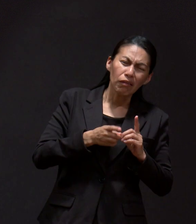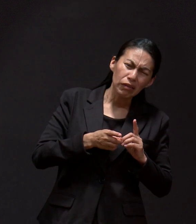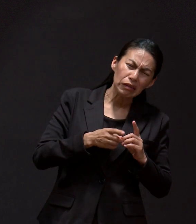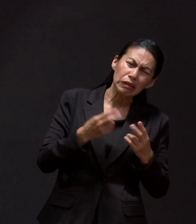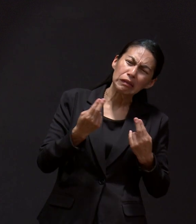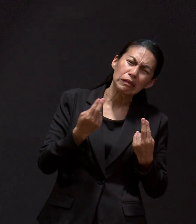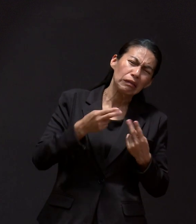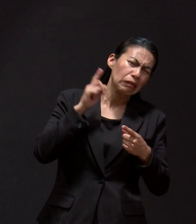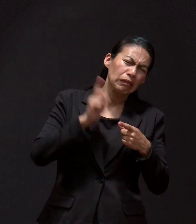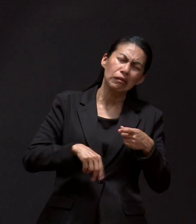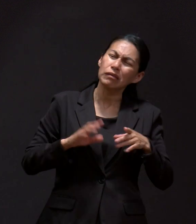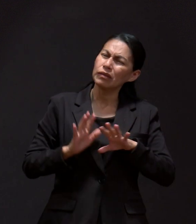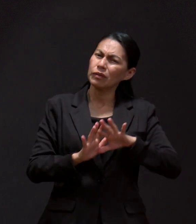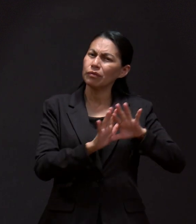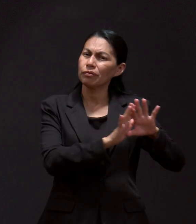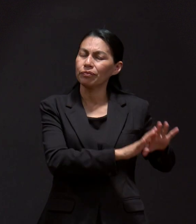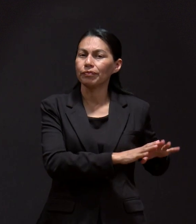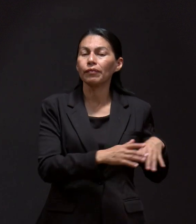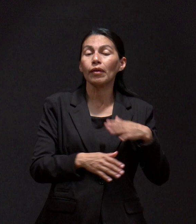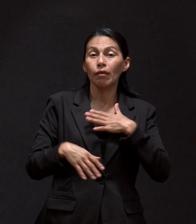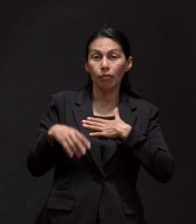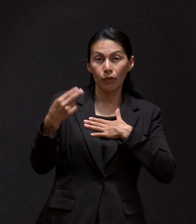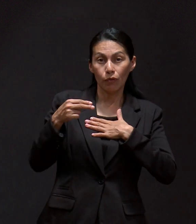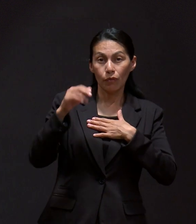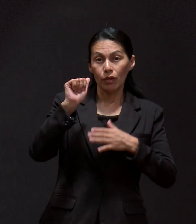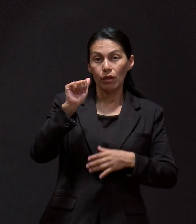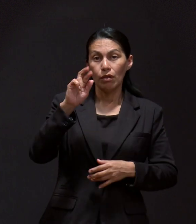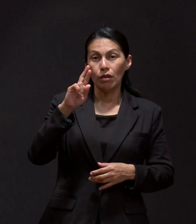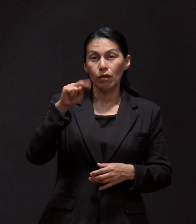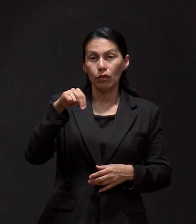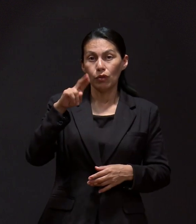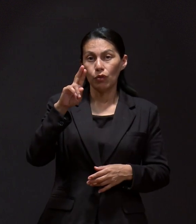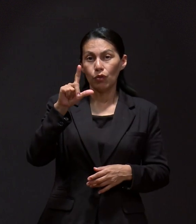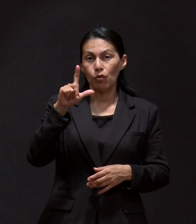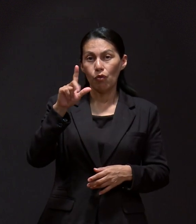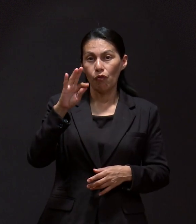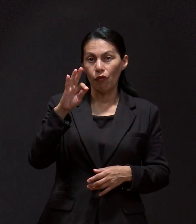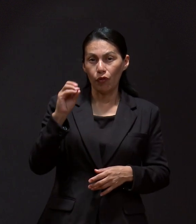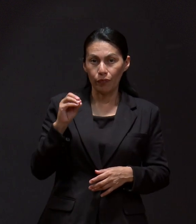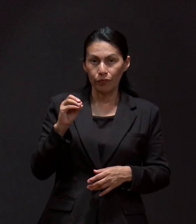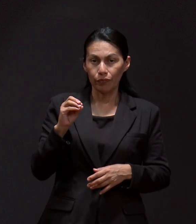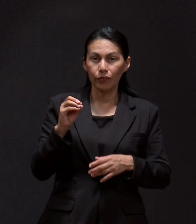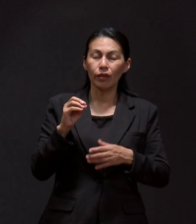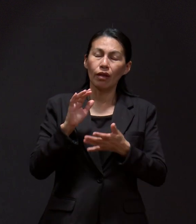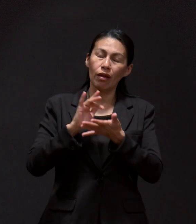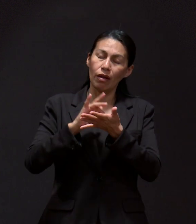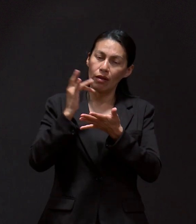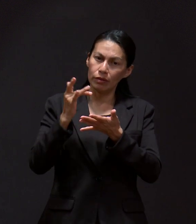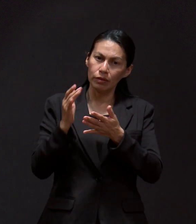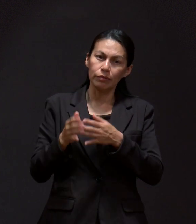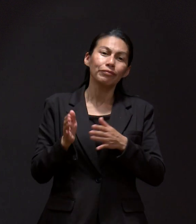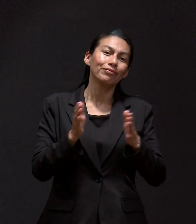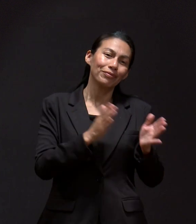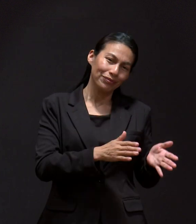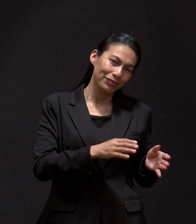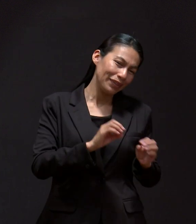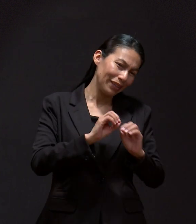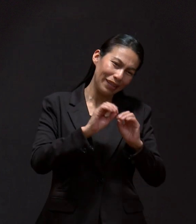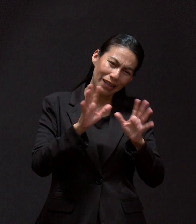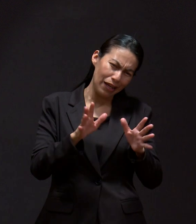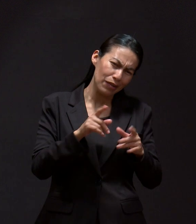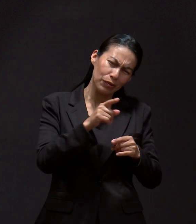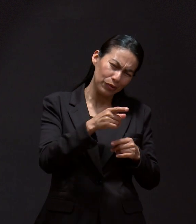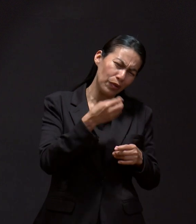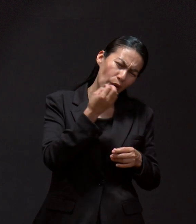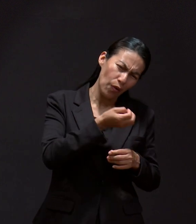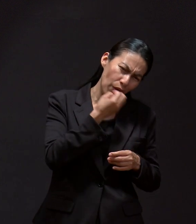depresión mi nombre es arnulfo muchas gracias arnulfo desde